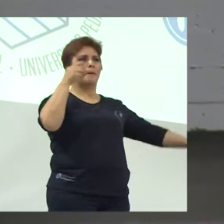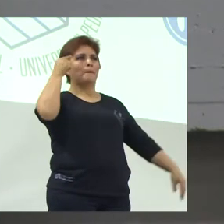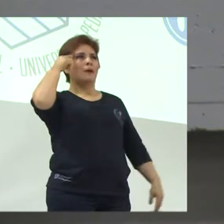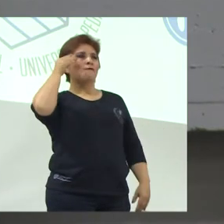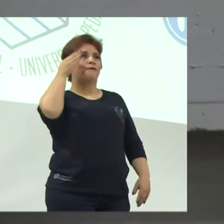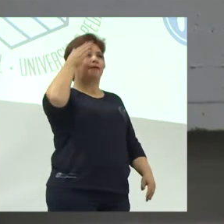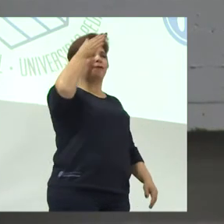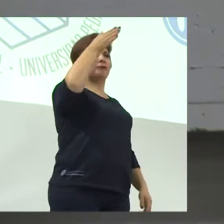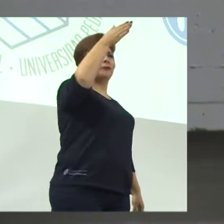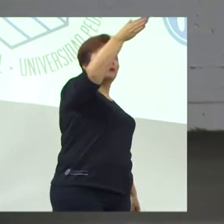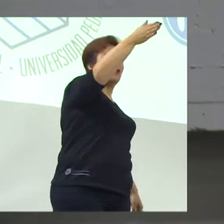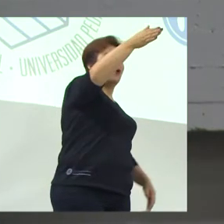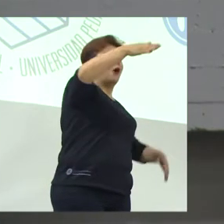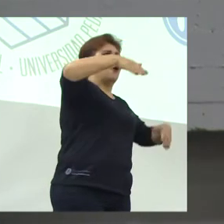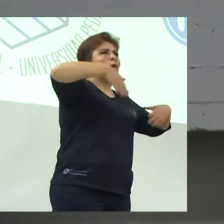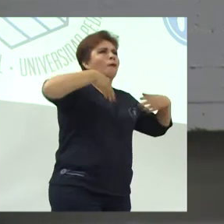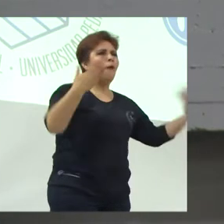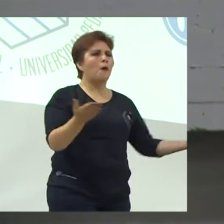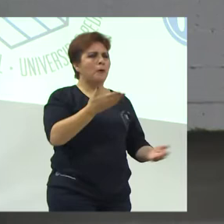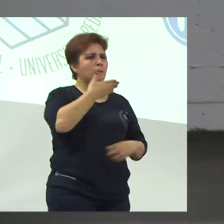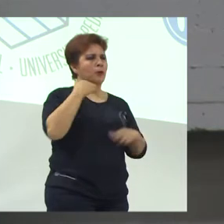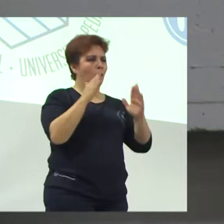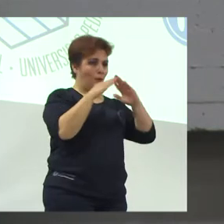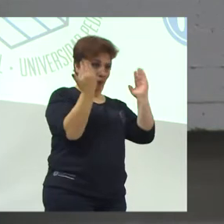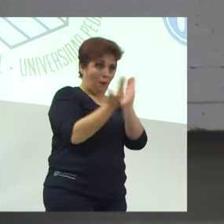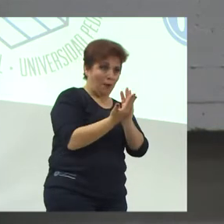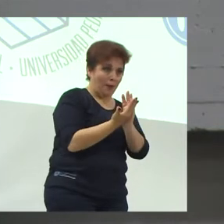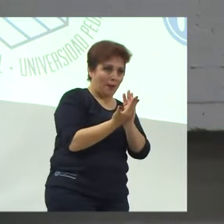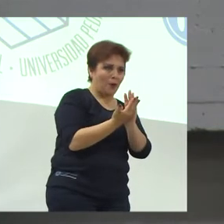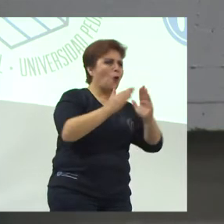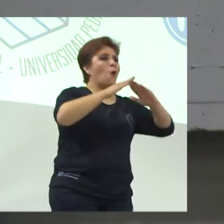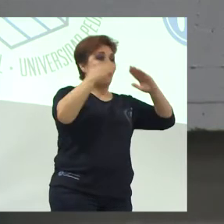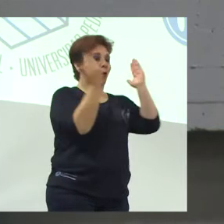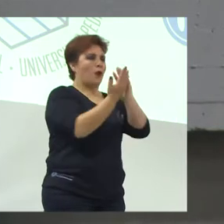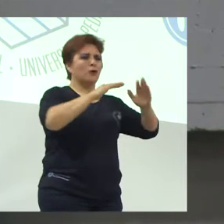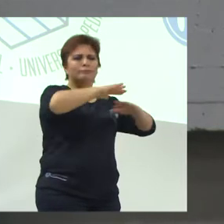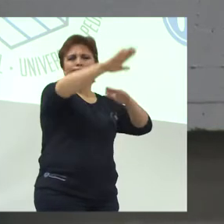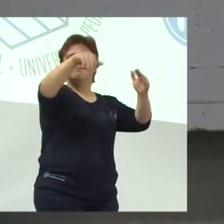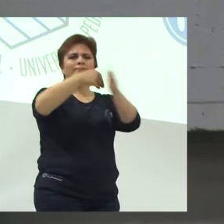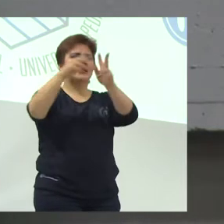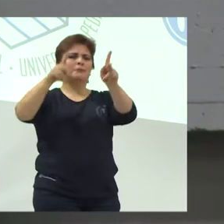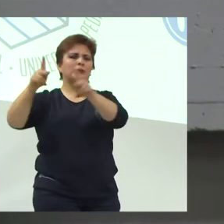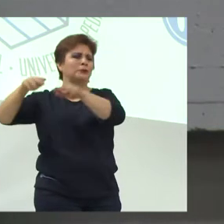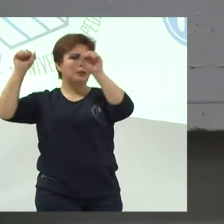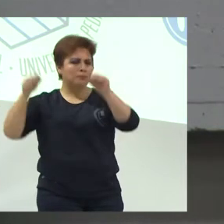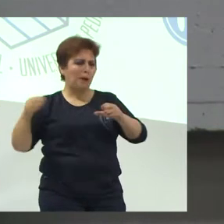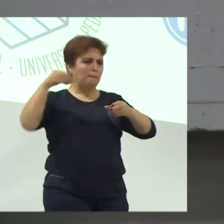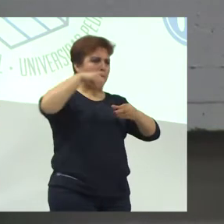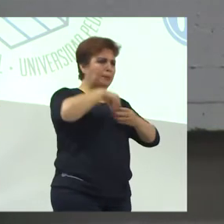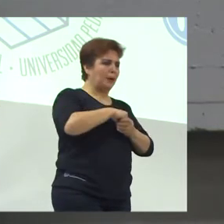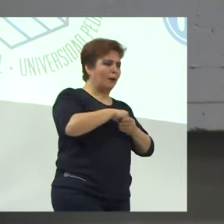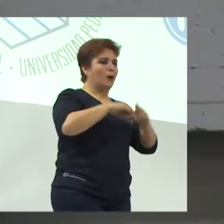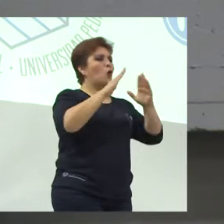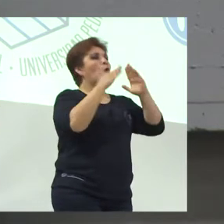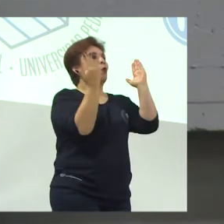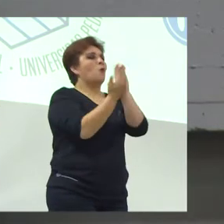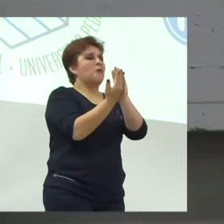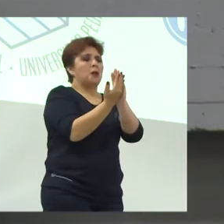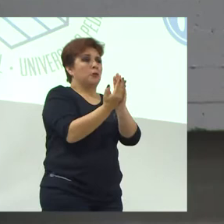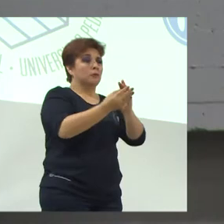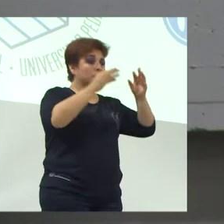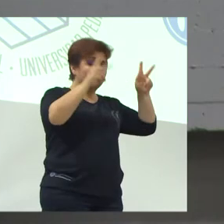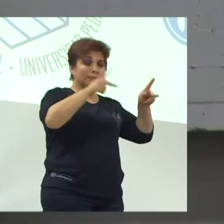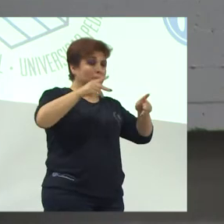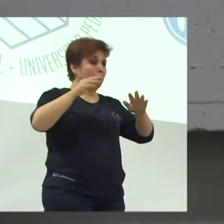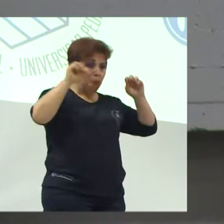de una escuela en la que todos quepan de una escuela en la que nadie sobre